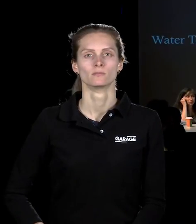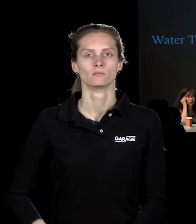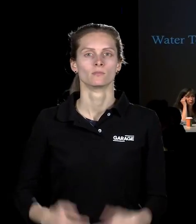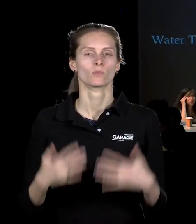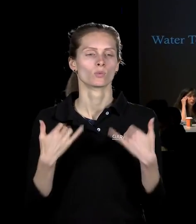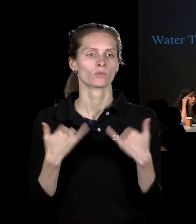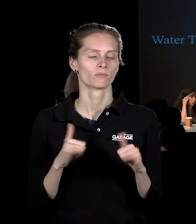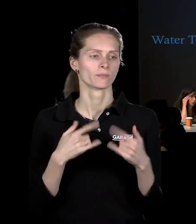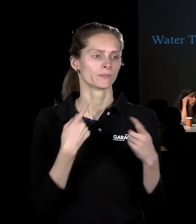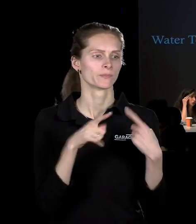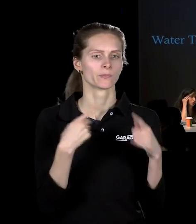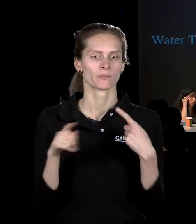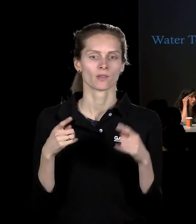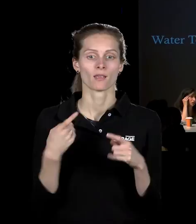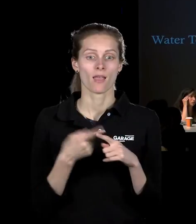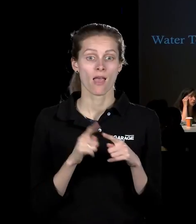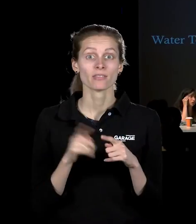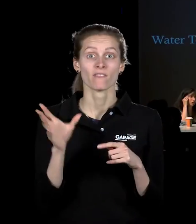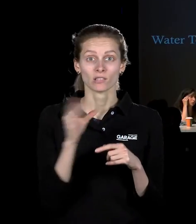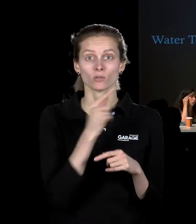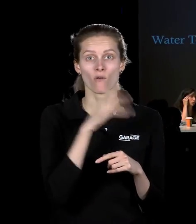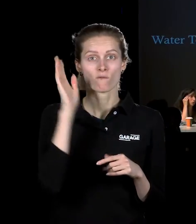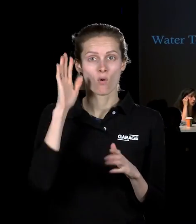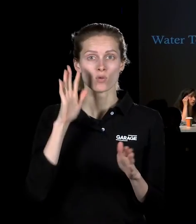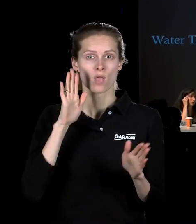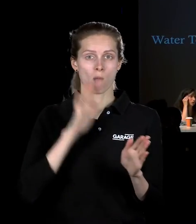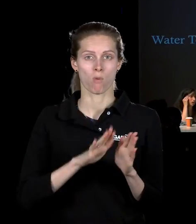невероятная вариативность. Это все водонапорная башня.